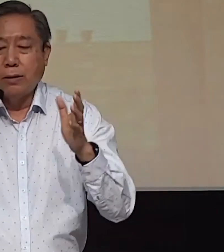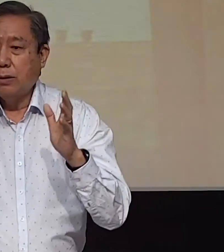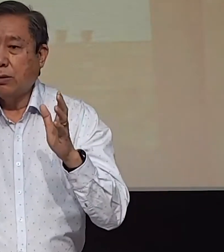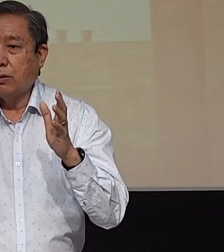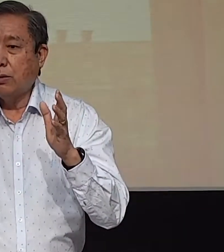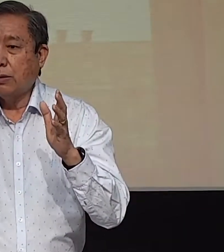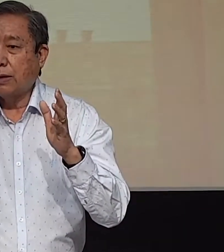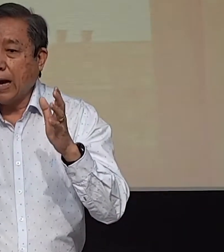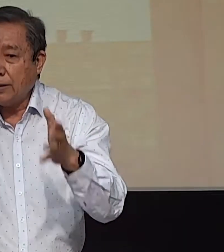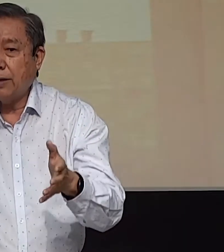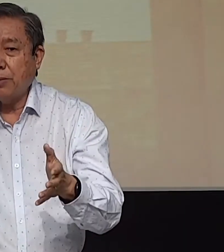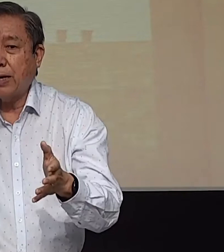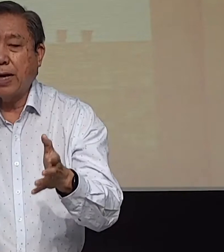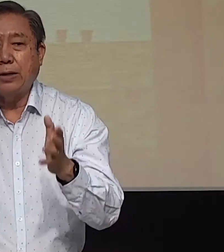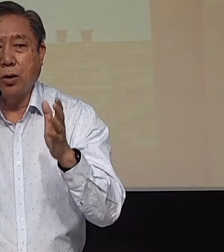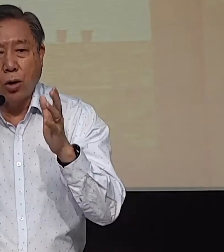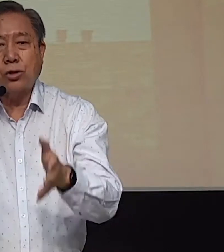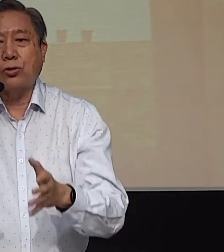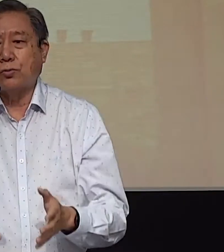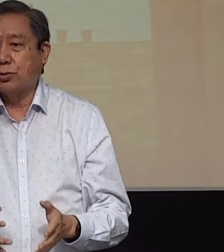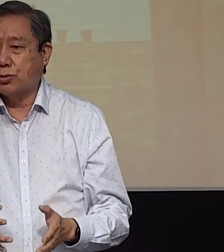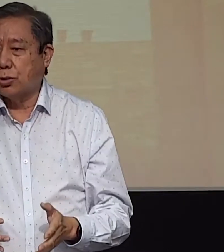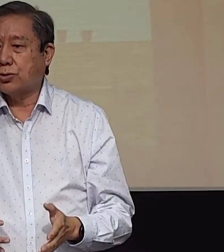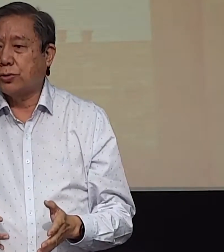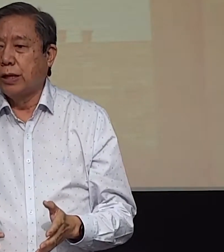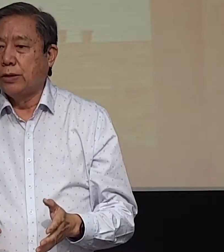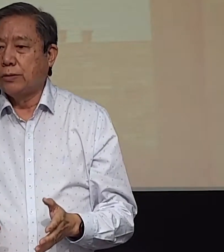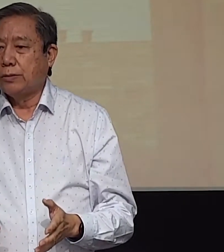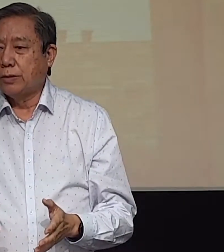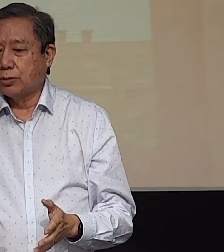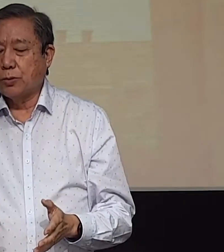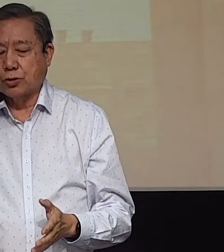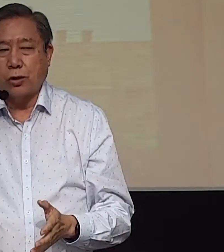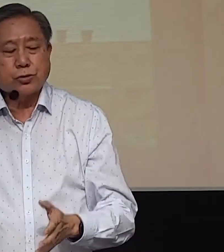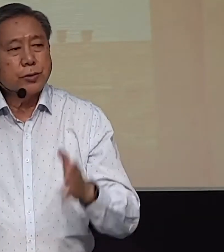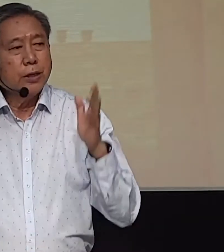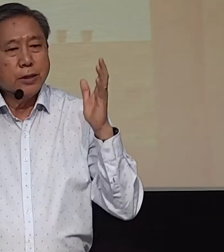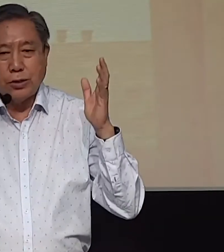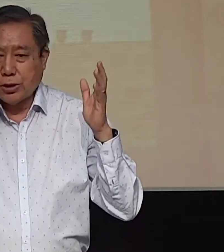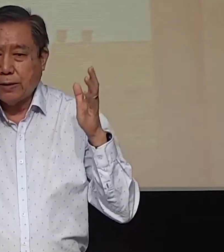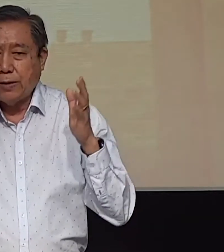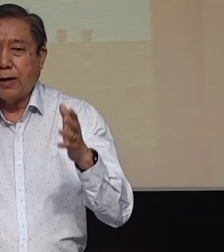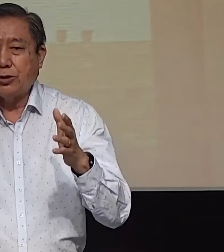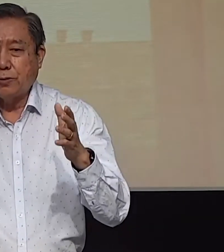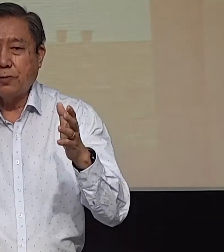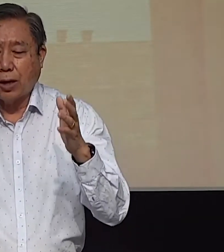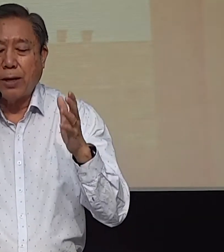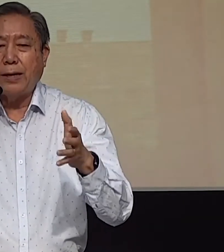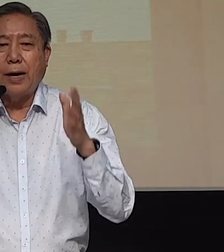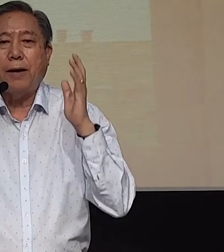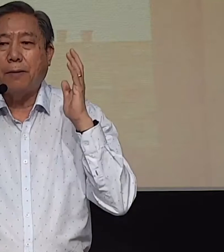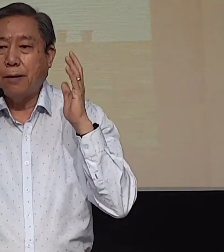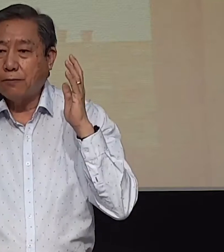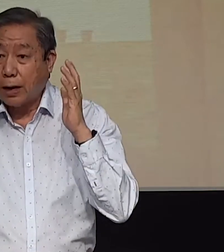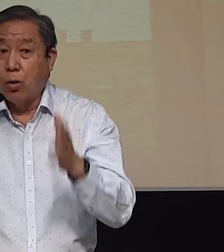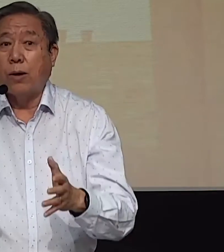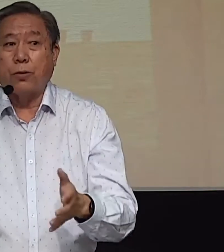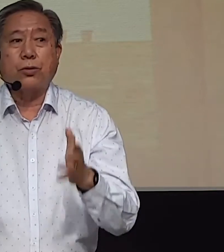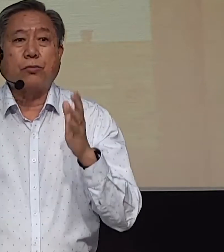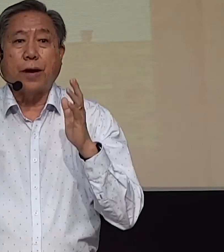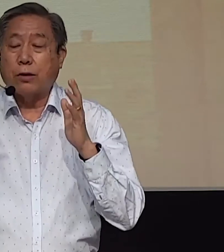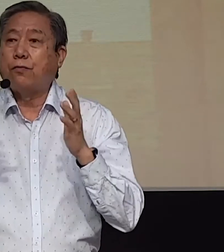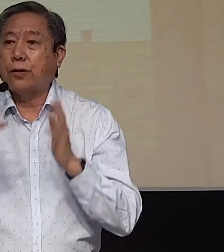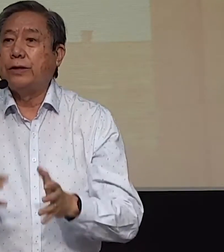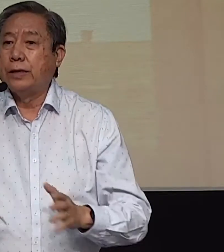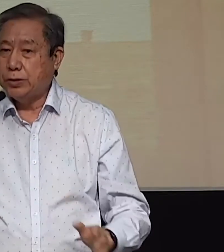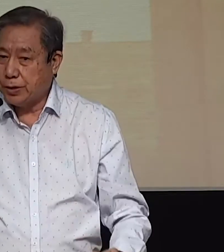é carne da minha carne, osso dos meus ossos, e chamar-lhe-á varoa, porque